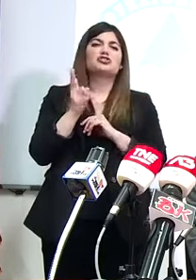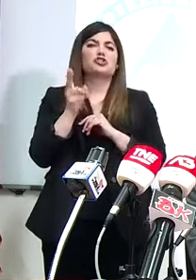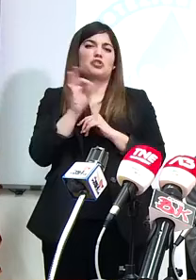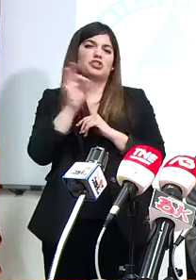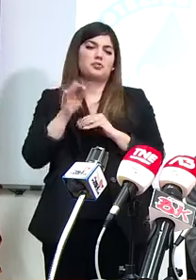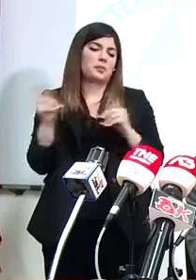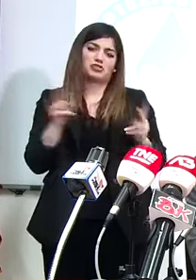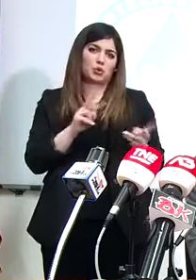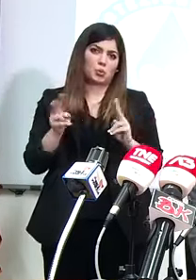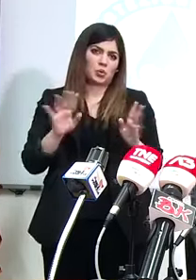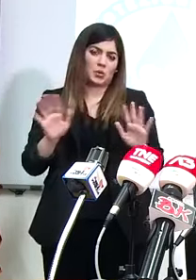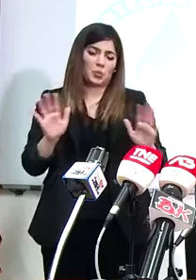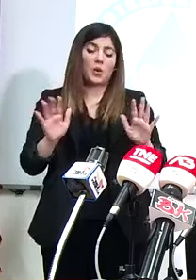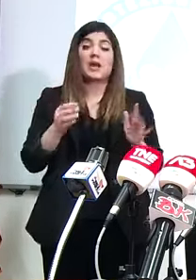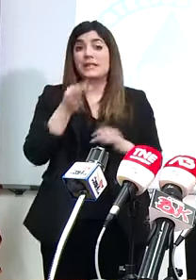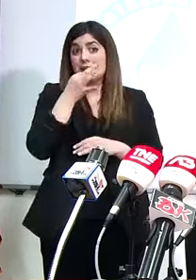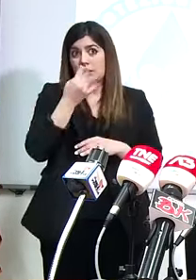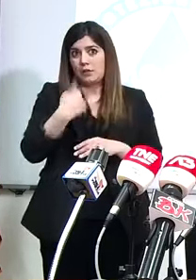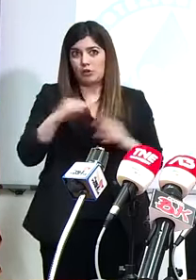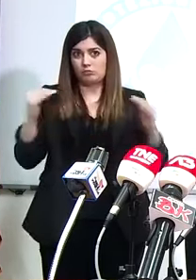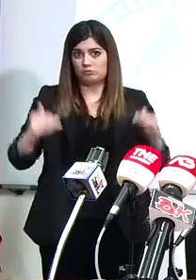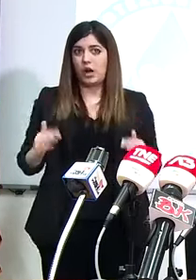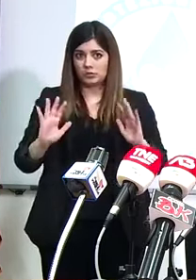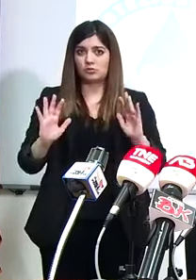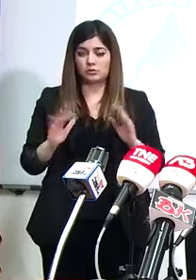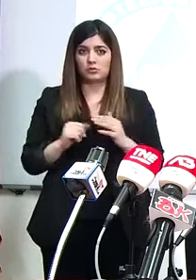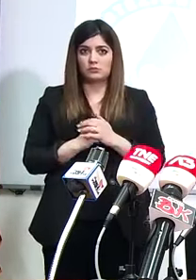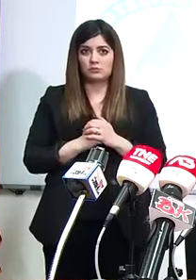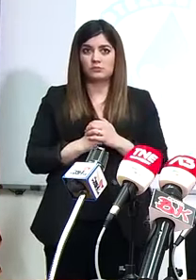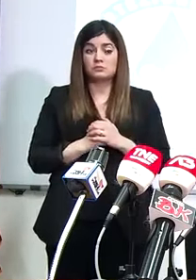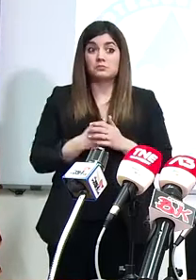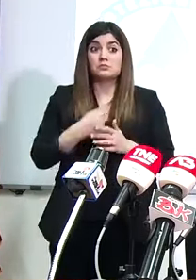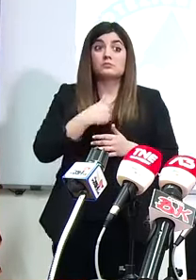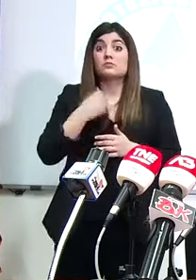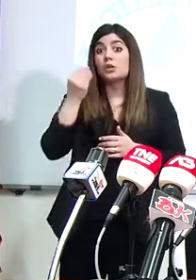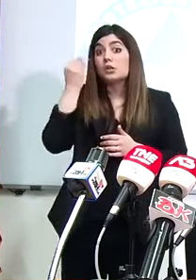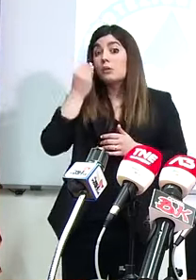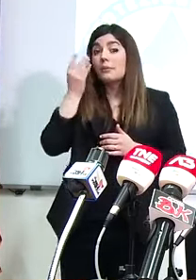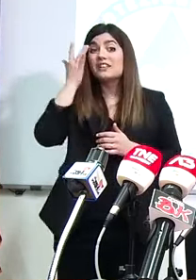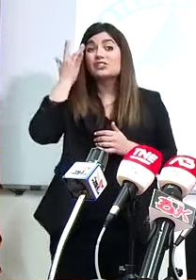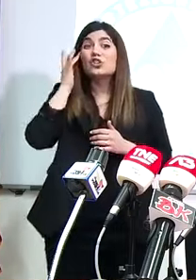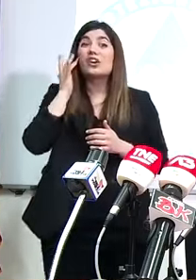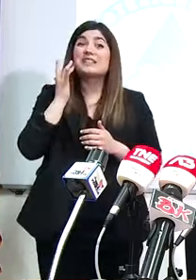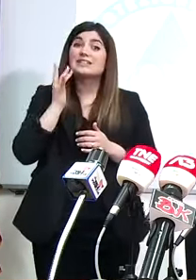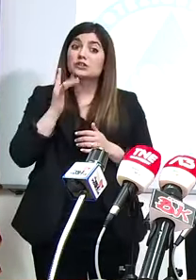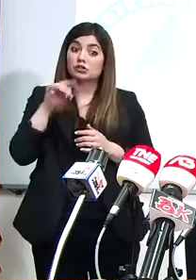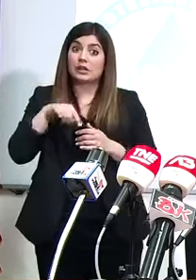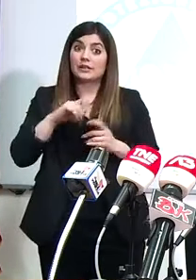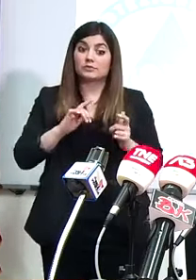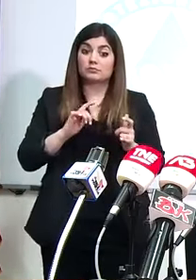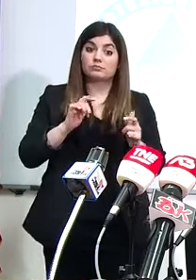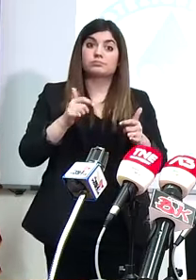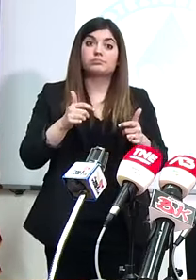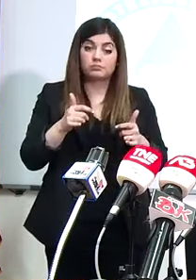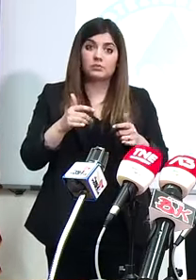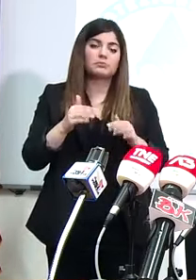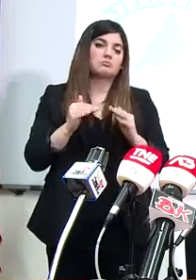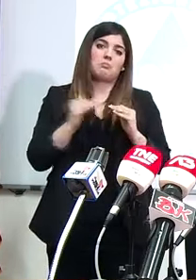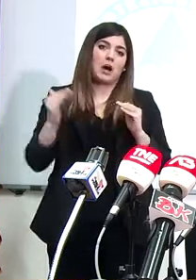e rischio penso che sia basso in questa fase perché se avete avere un rischio basso moderato alto